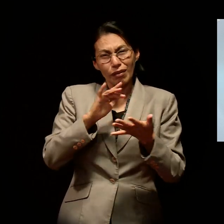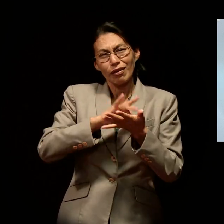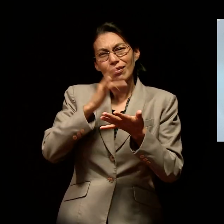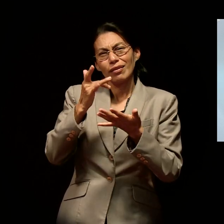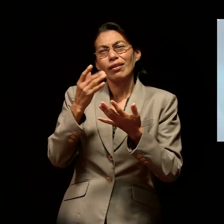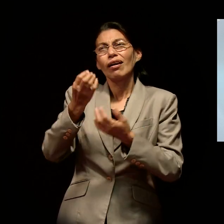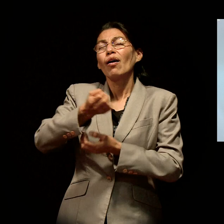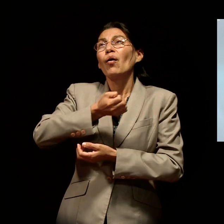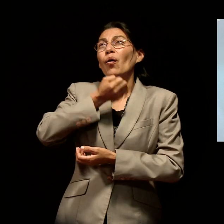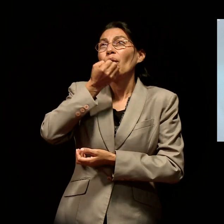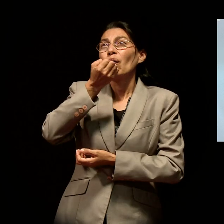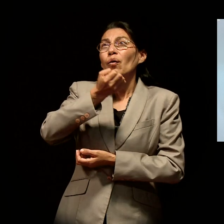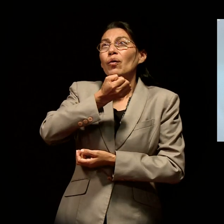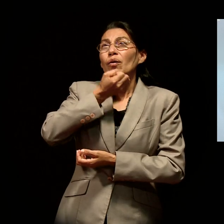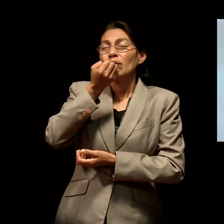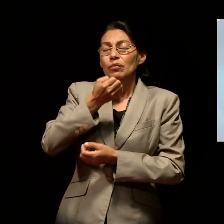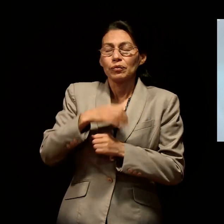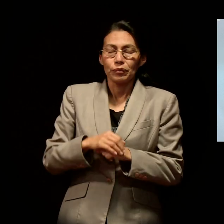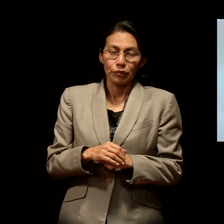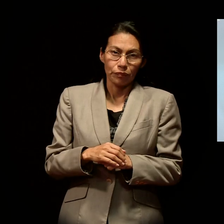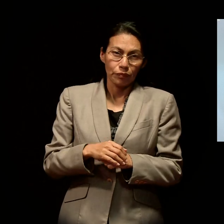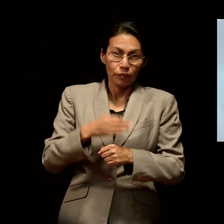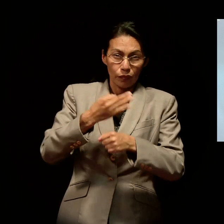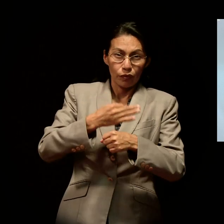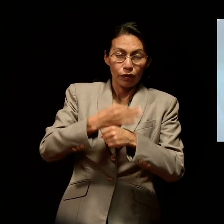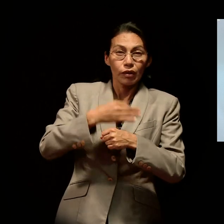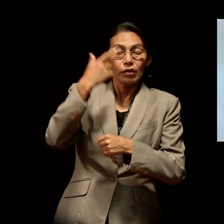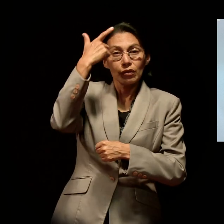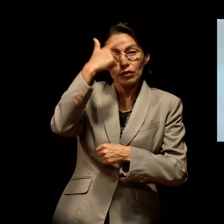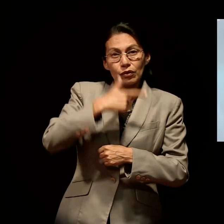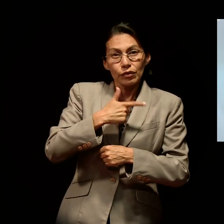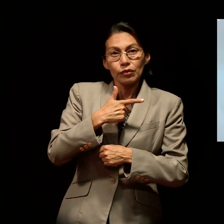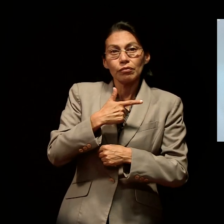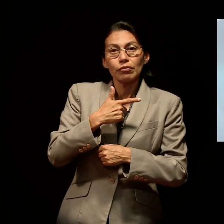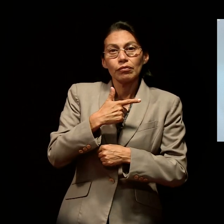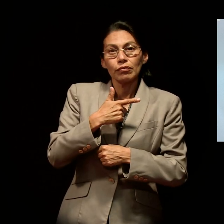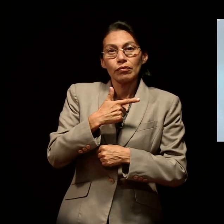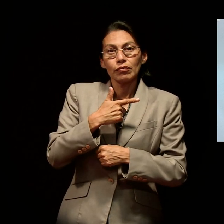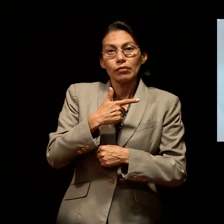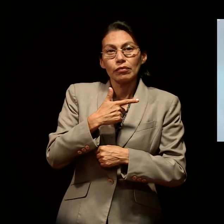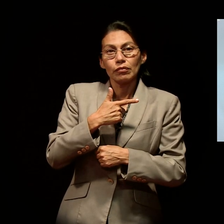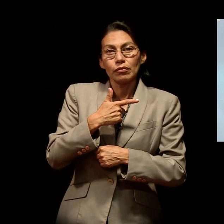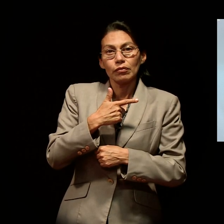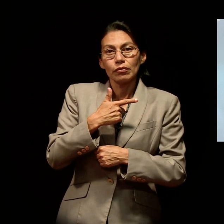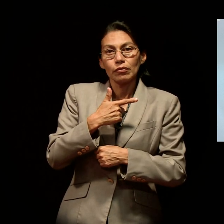oración esta noche vamos a platicar